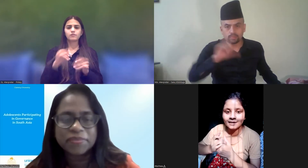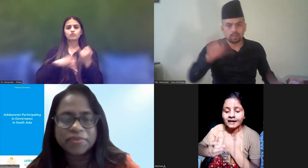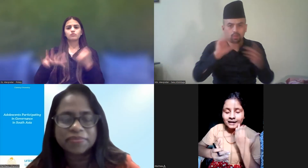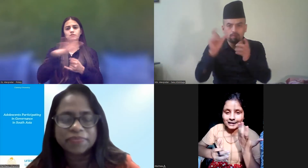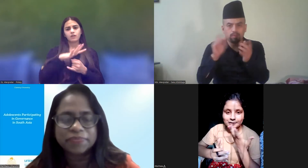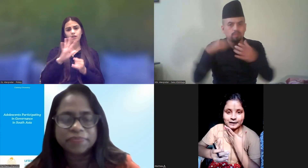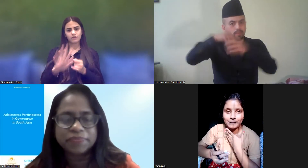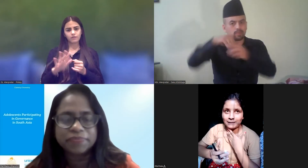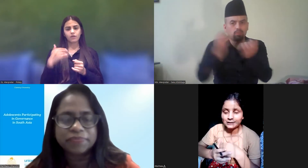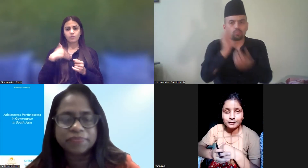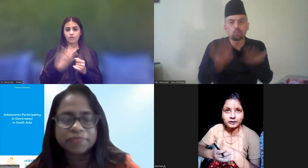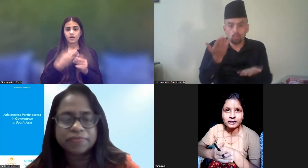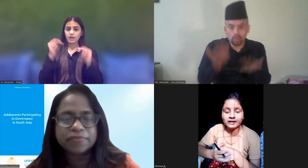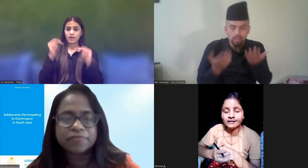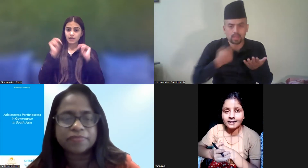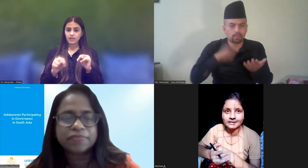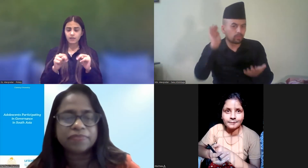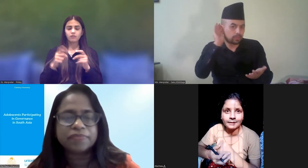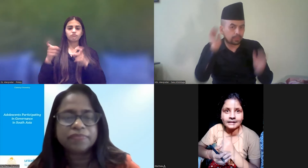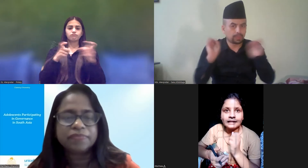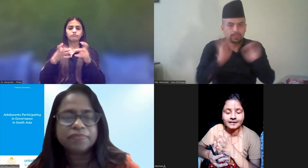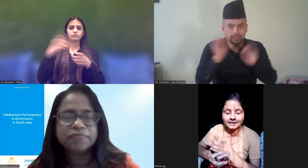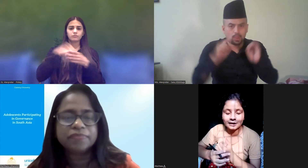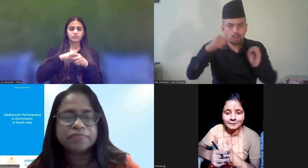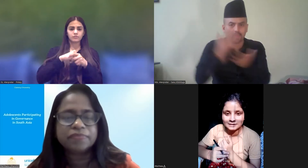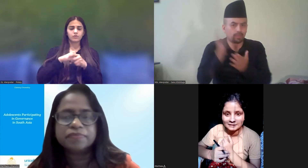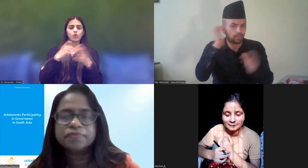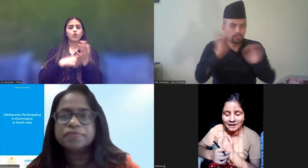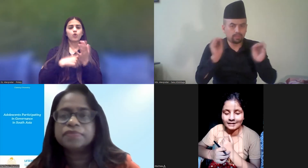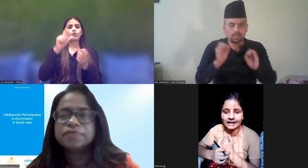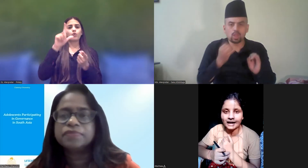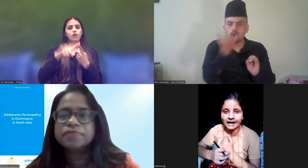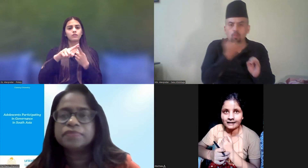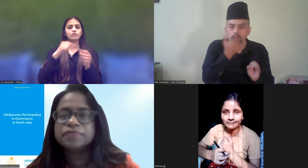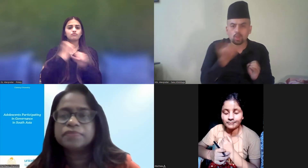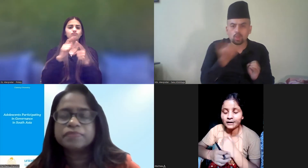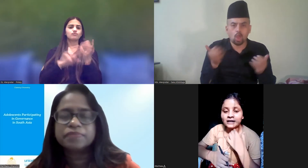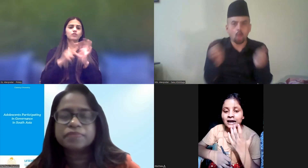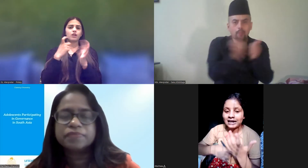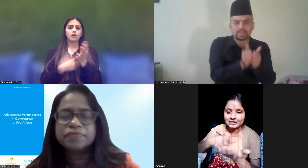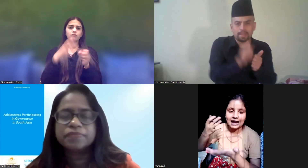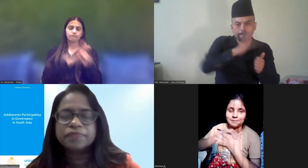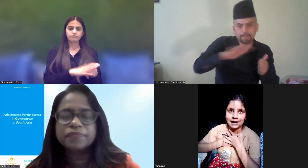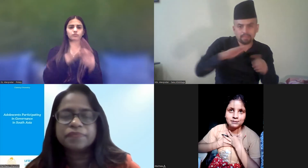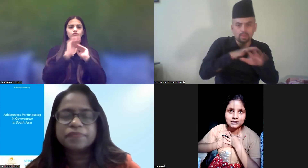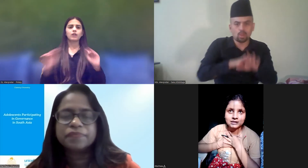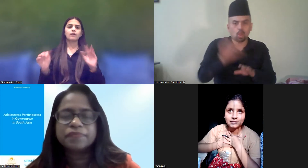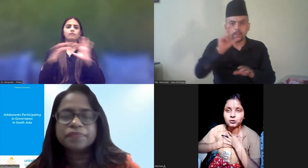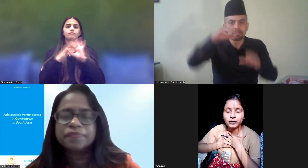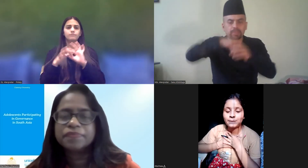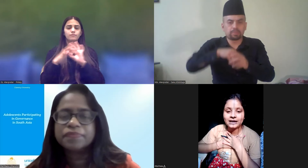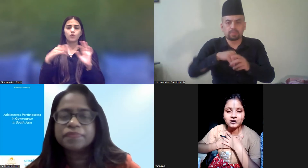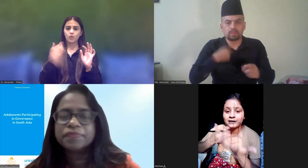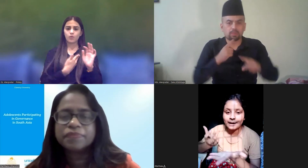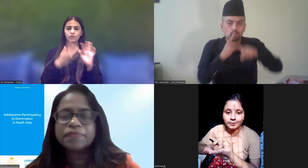नि त यस्तो चाहिँ हामीले सुनेको छैन नि त अझैसम्म पनि लैङ्गिक तथा अल्पसंख्यक बालबालिकाहरूलाई पनि यस्तै हामी जस्तैमा